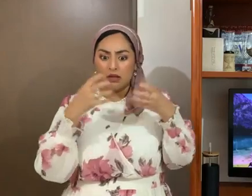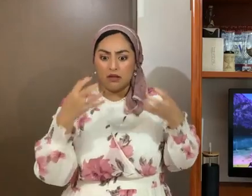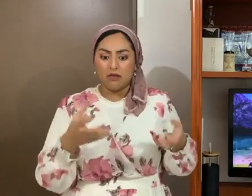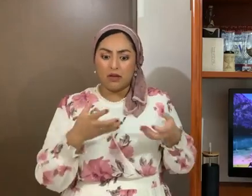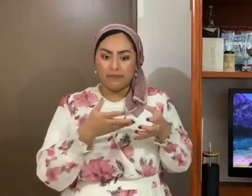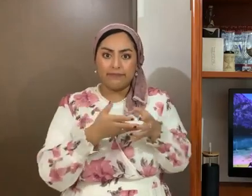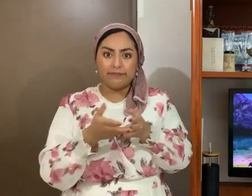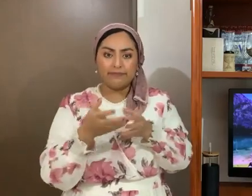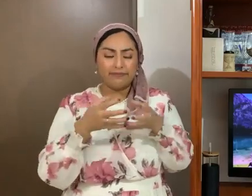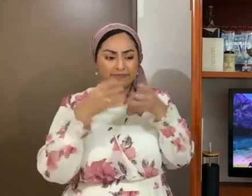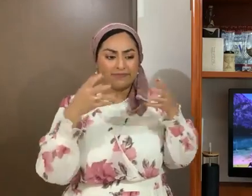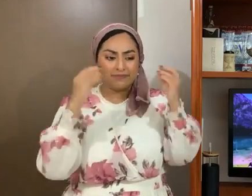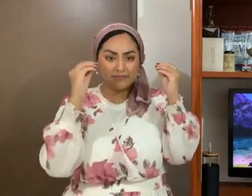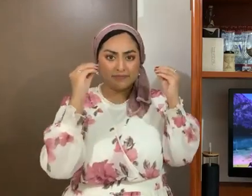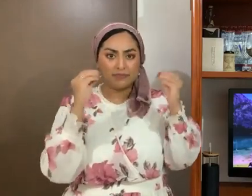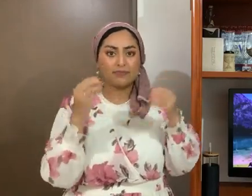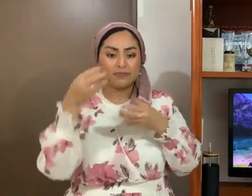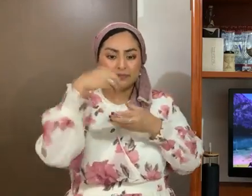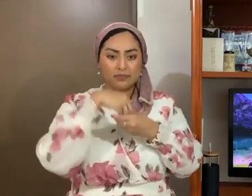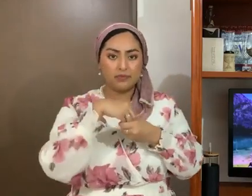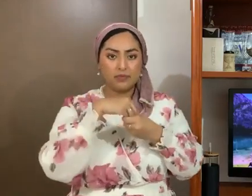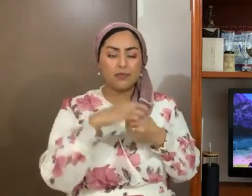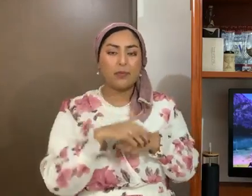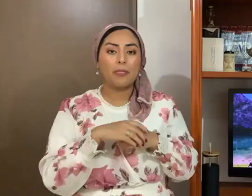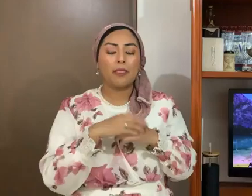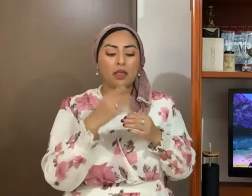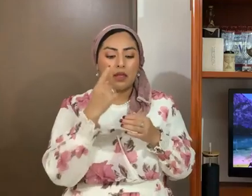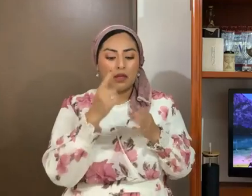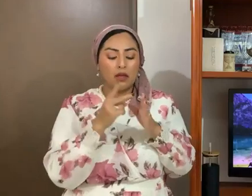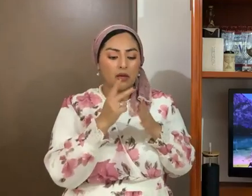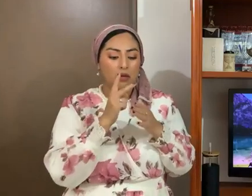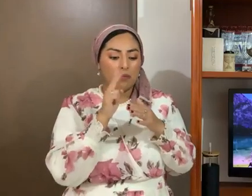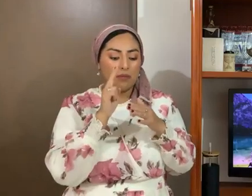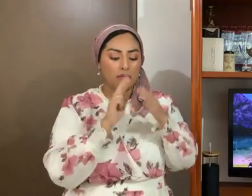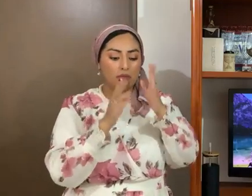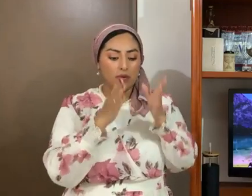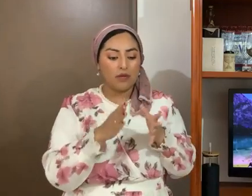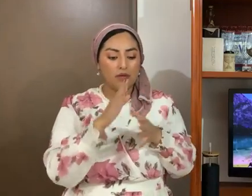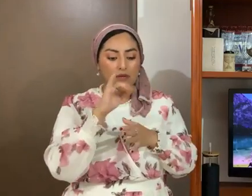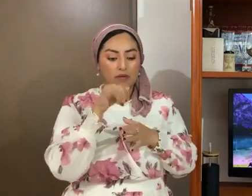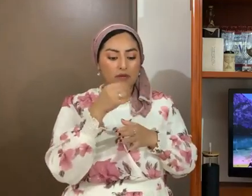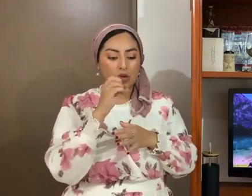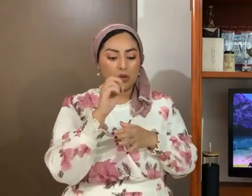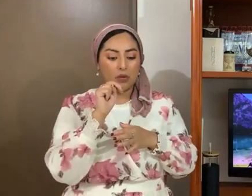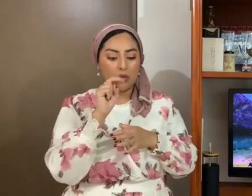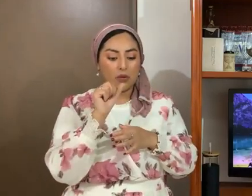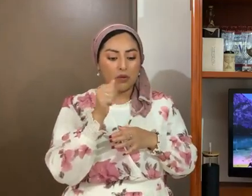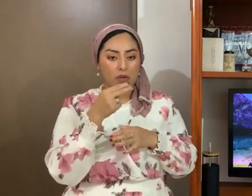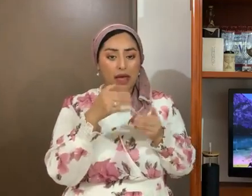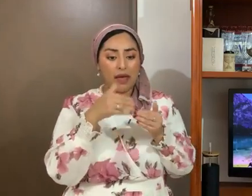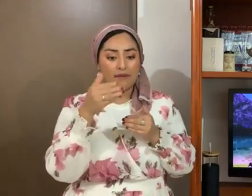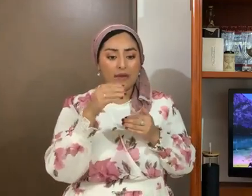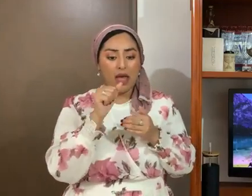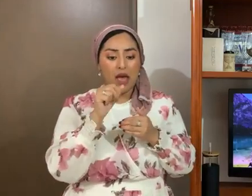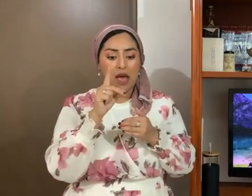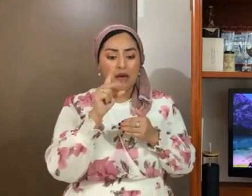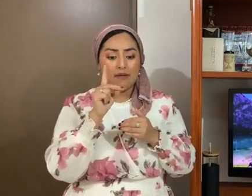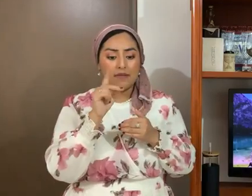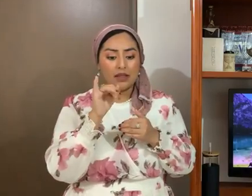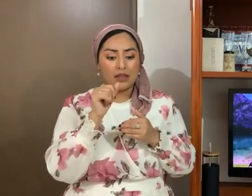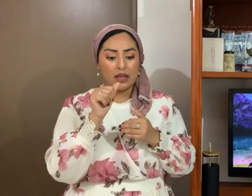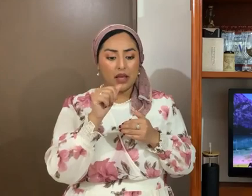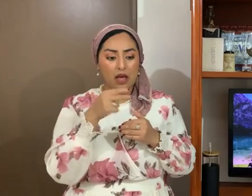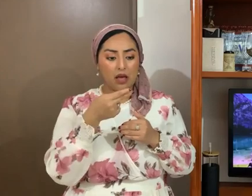muchísima enseñanza, Vamos al profeta Jonás, ¿sí? Después de Abdías, permítanme